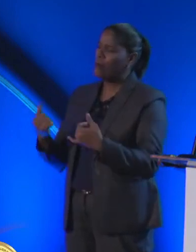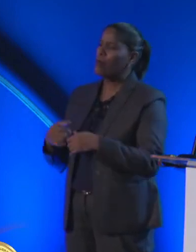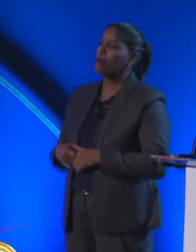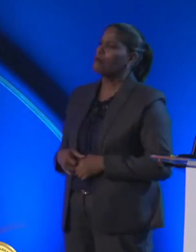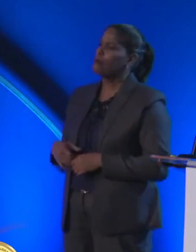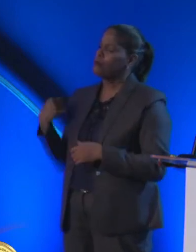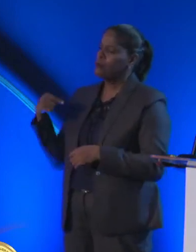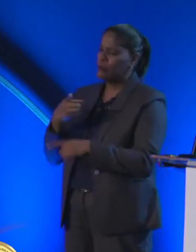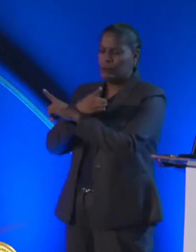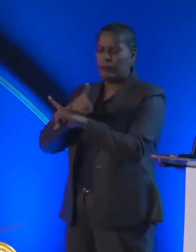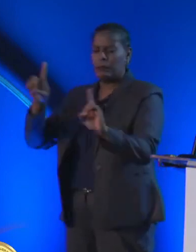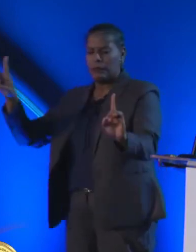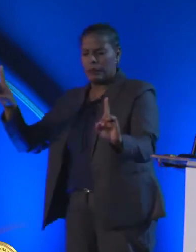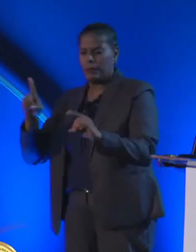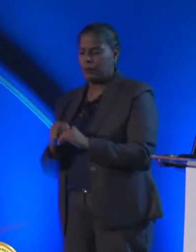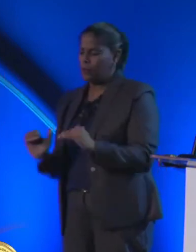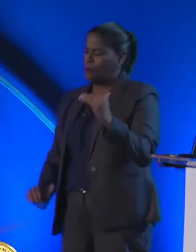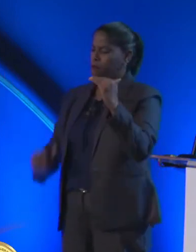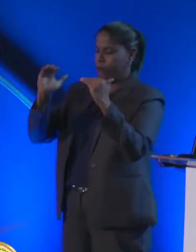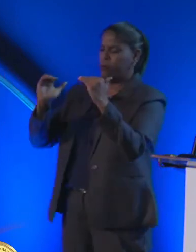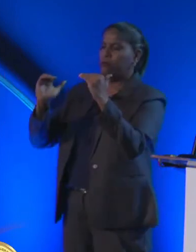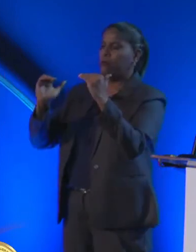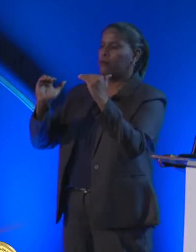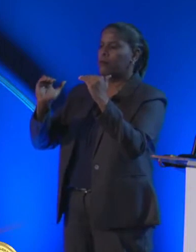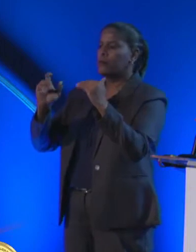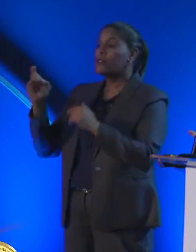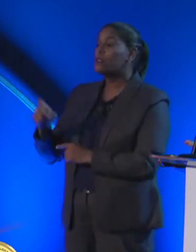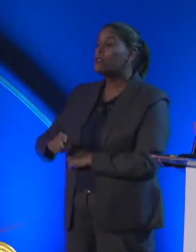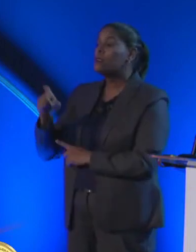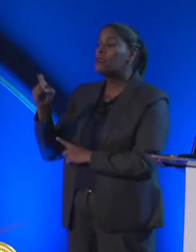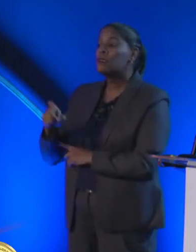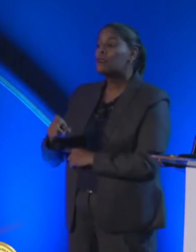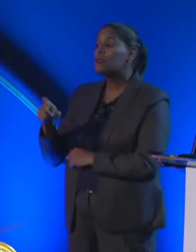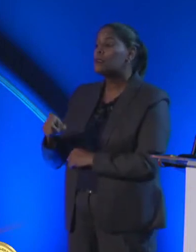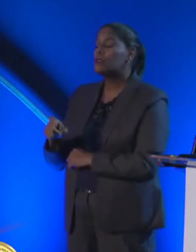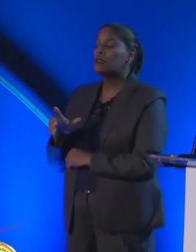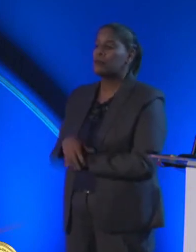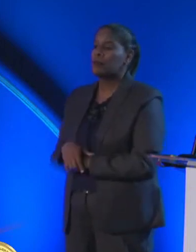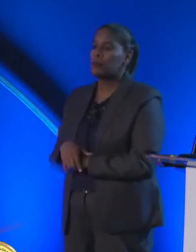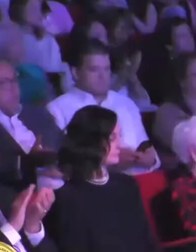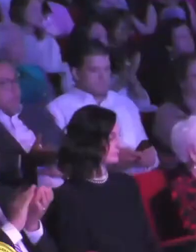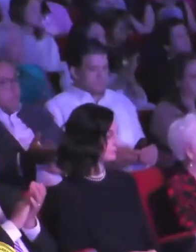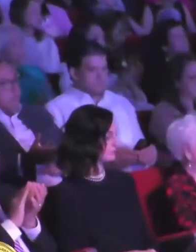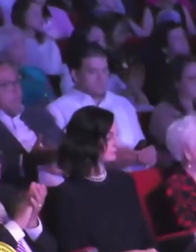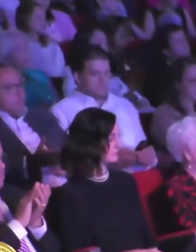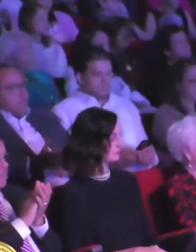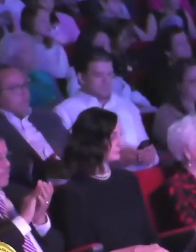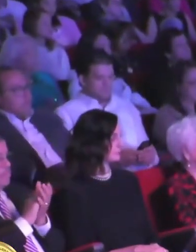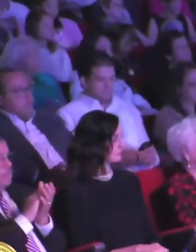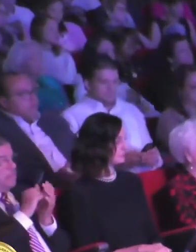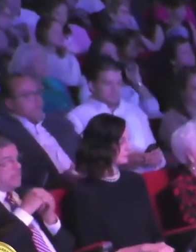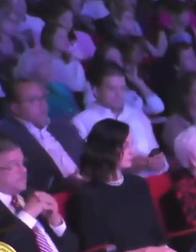una democracia itaria necesitamos financiamiento